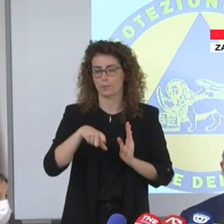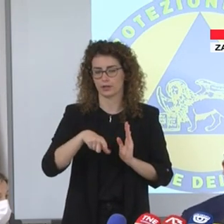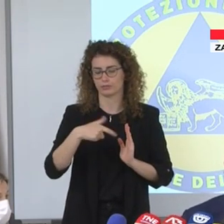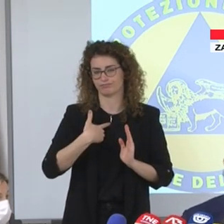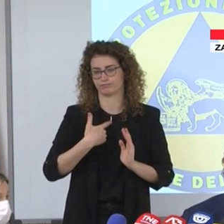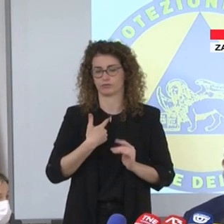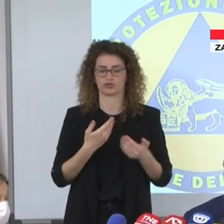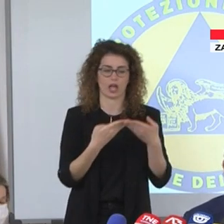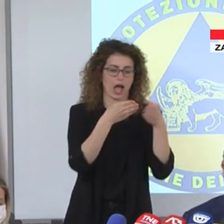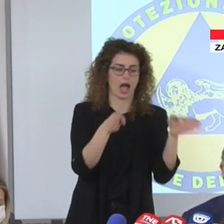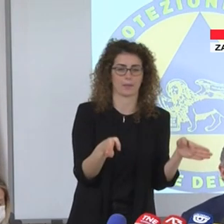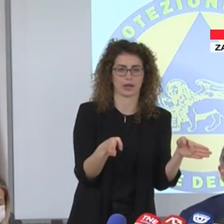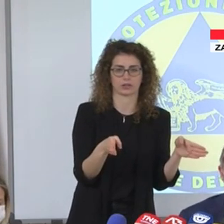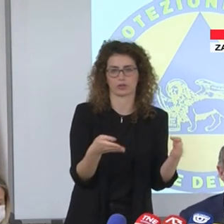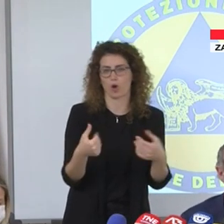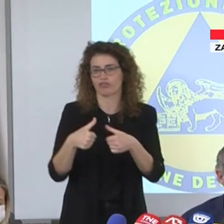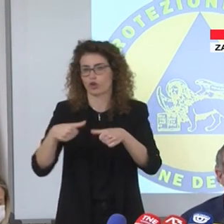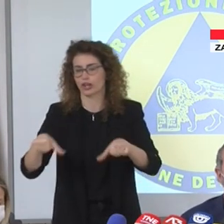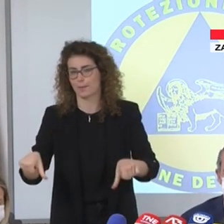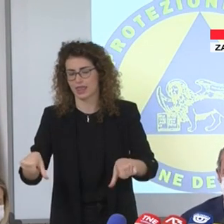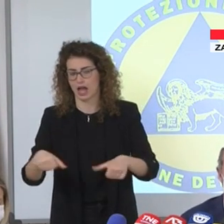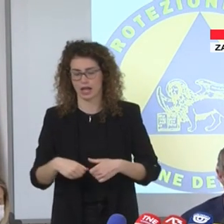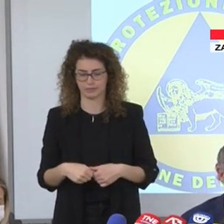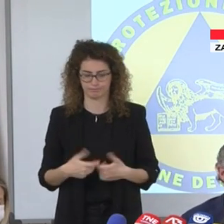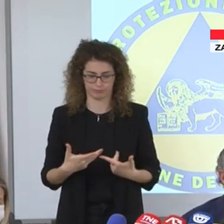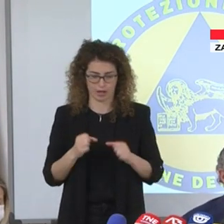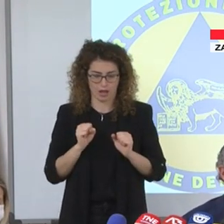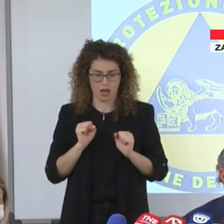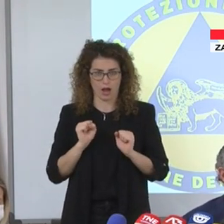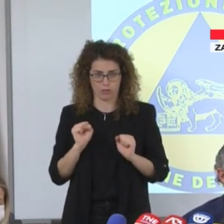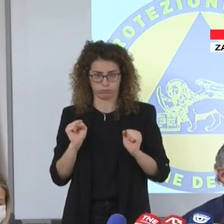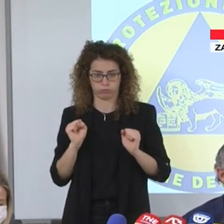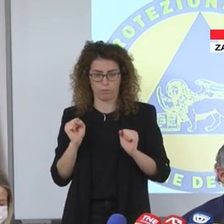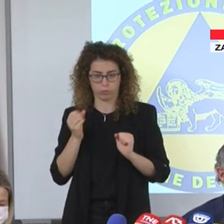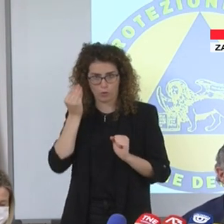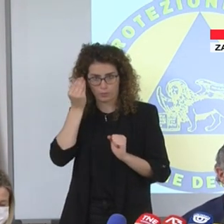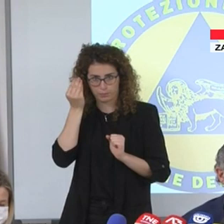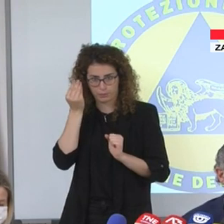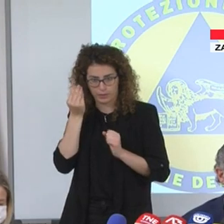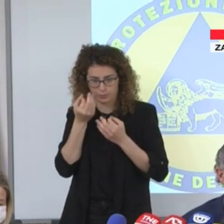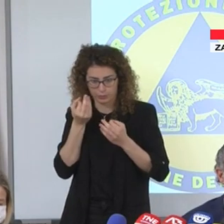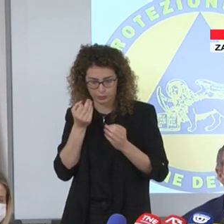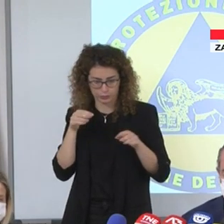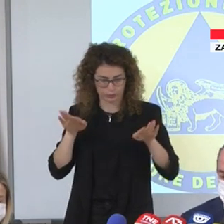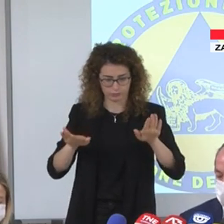sono gli aperturisti e i fondamentalisti, ma scusate, ma ci sarà pure una posizione di buon senso in mezzo alle due?